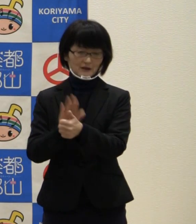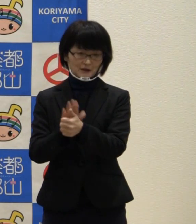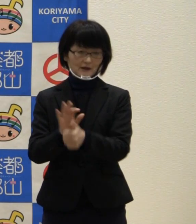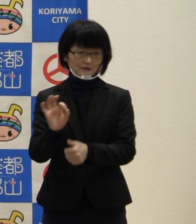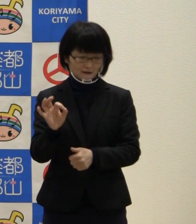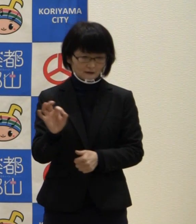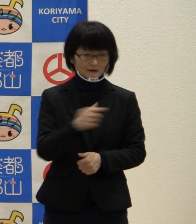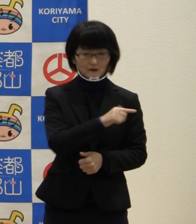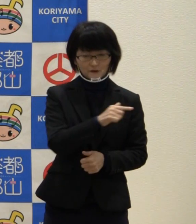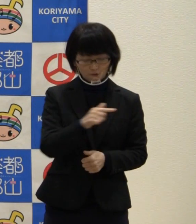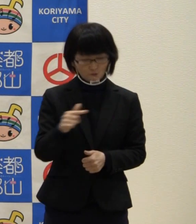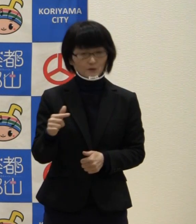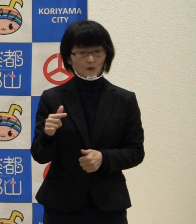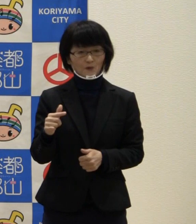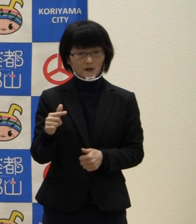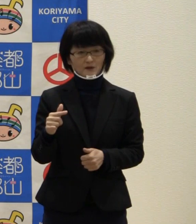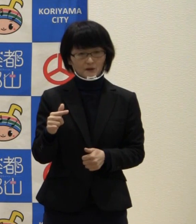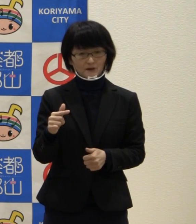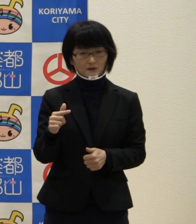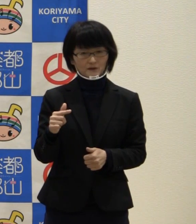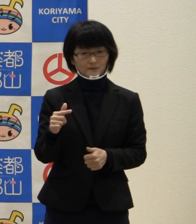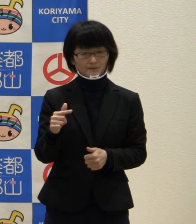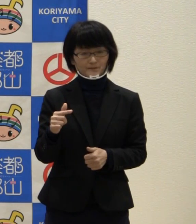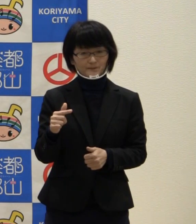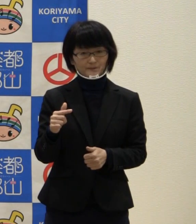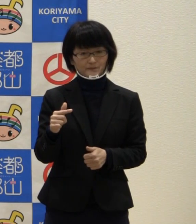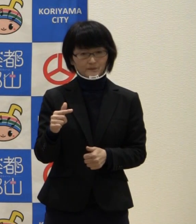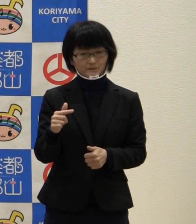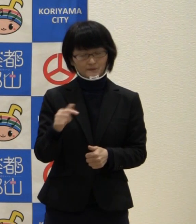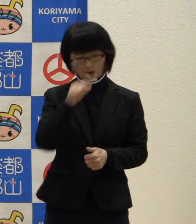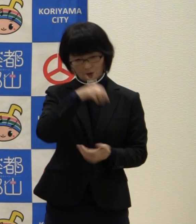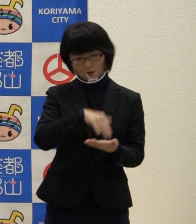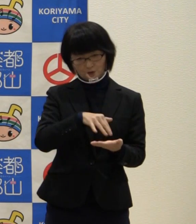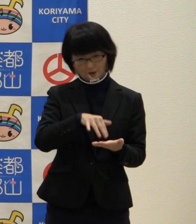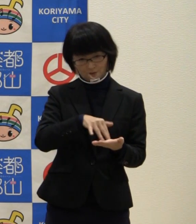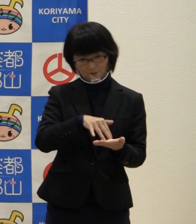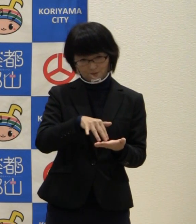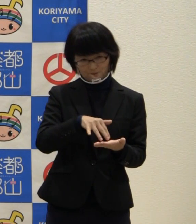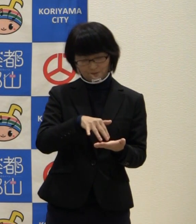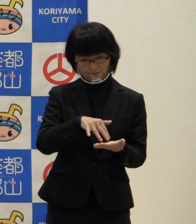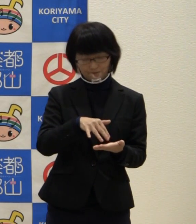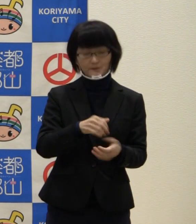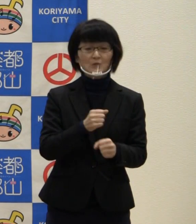金等につきまして、予算を計上し、計